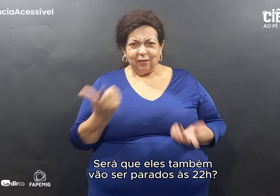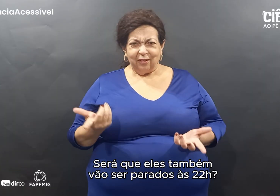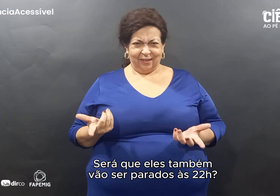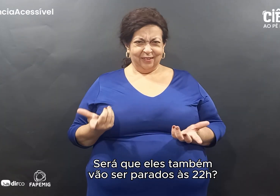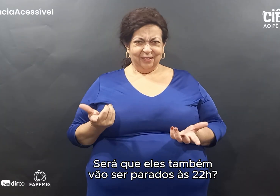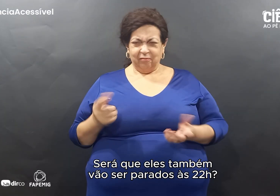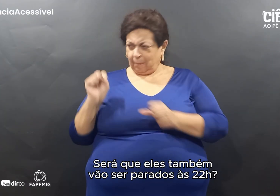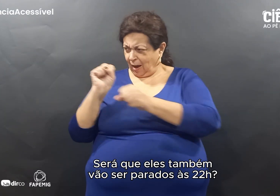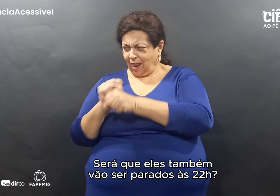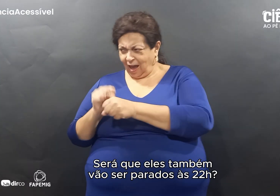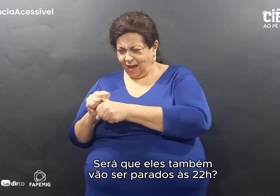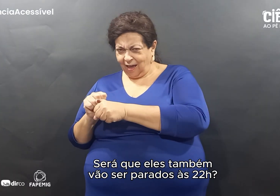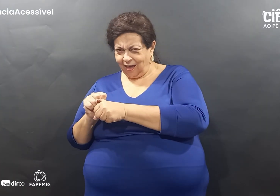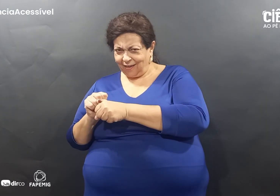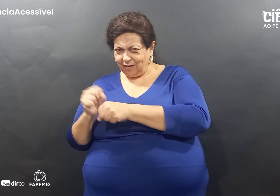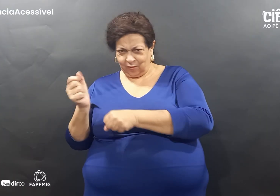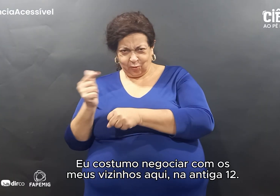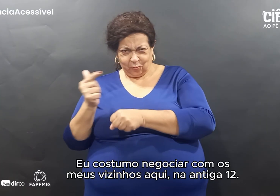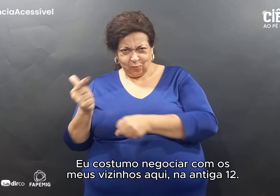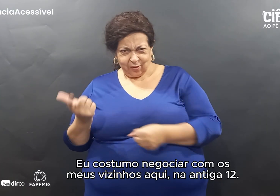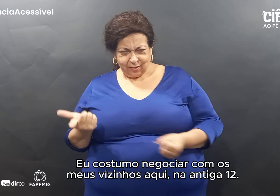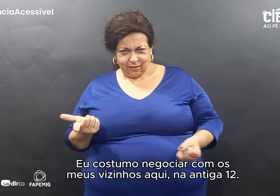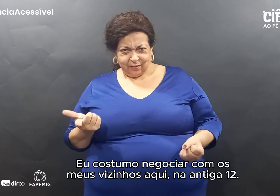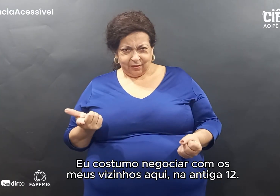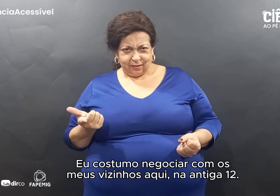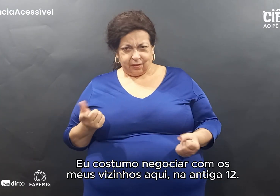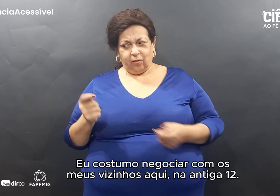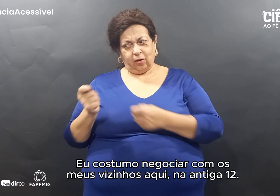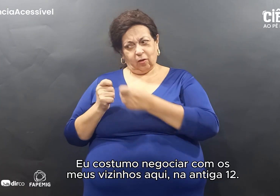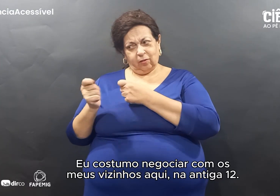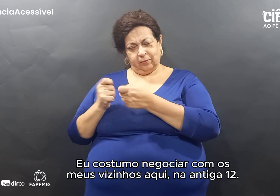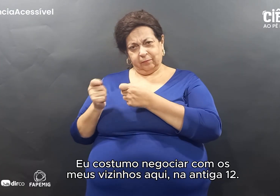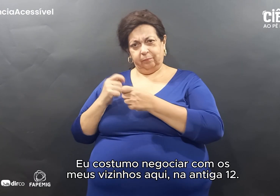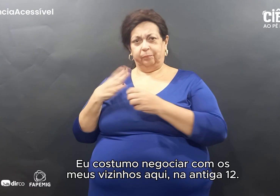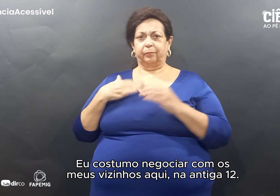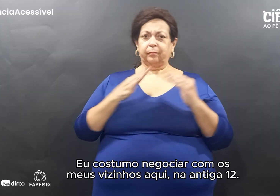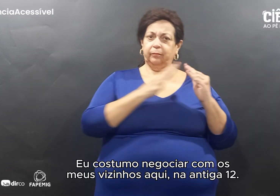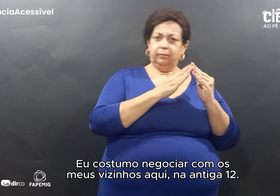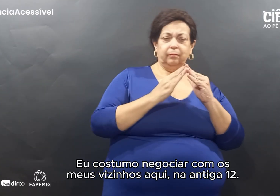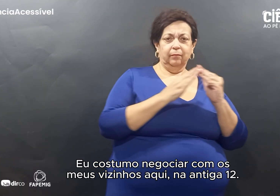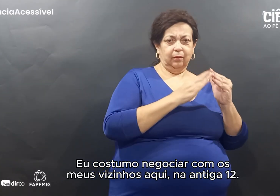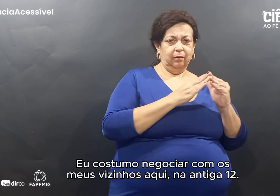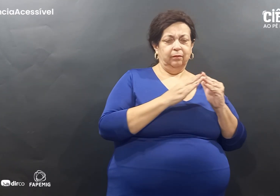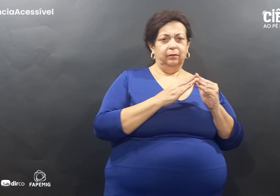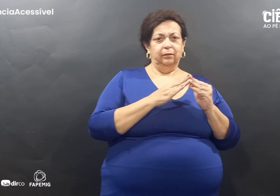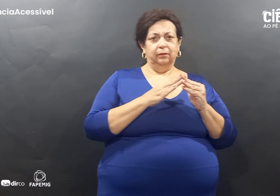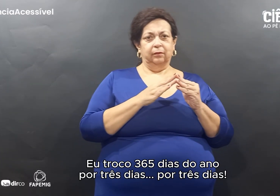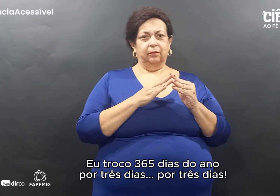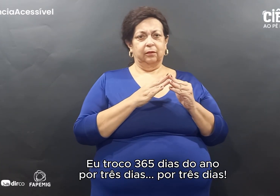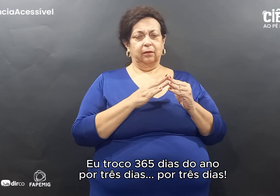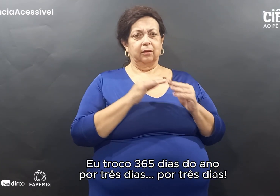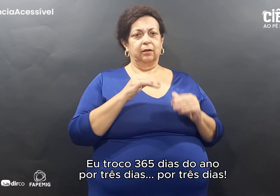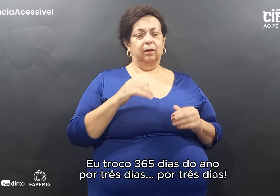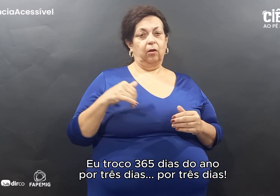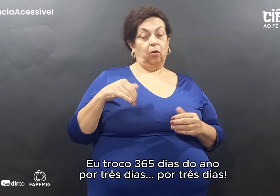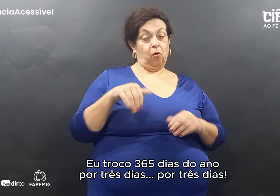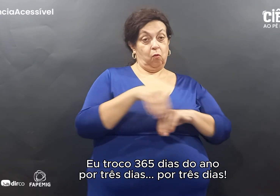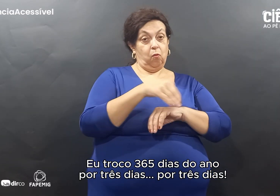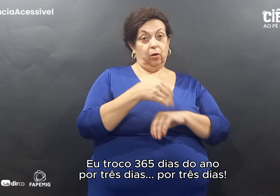ser parados 22 horas? Eu costumo negociar com os meus vizinhos aqui na Antiga 12. Eu